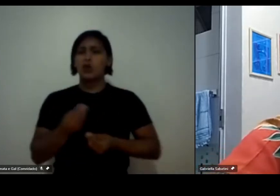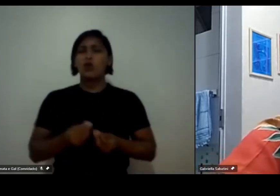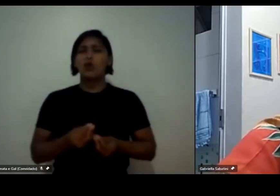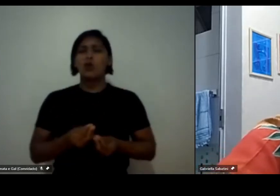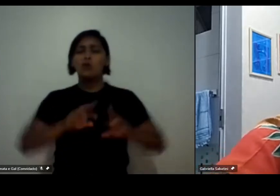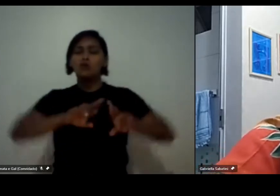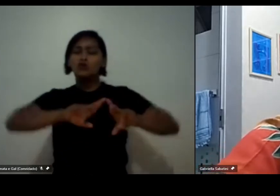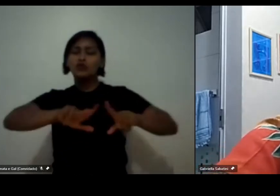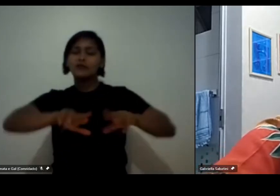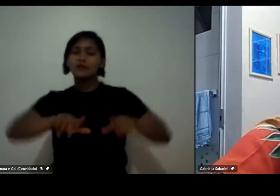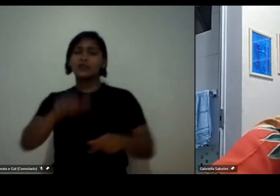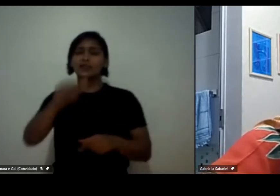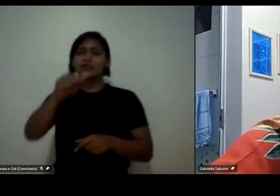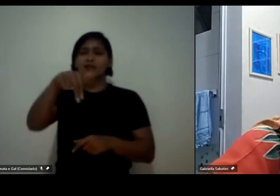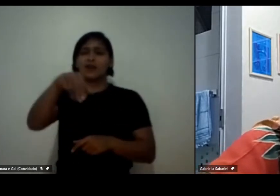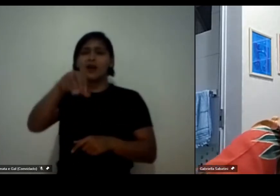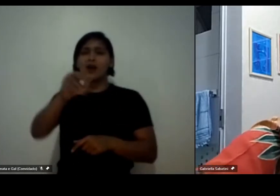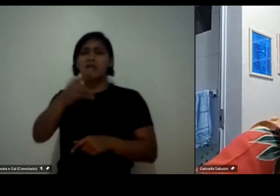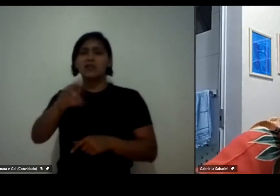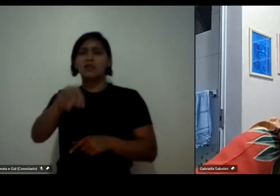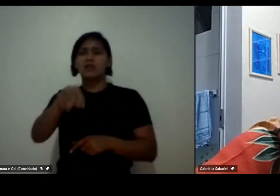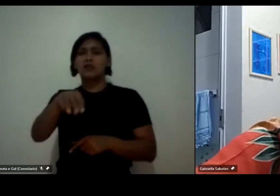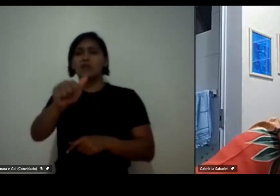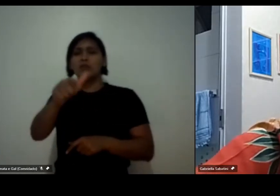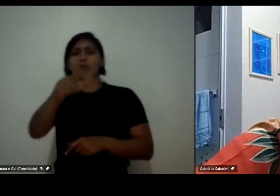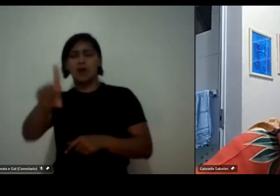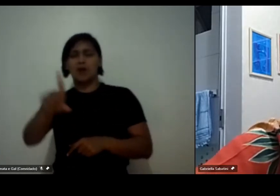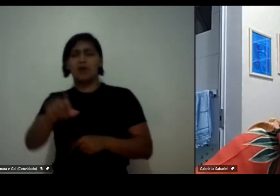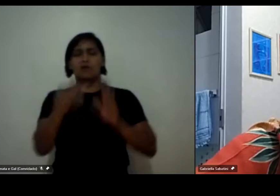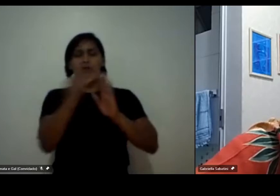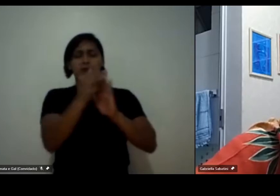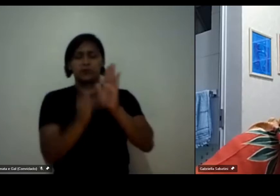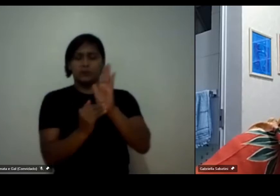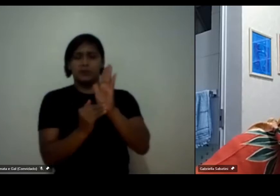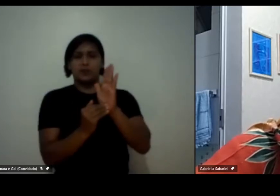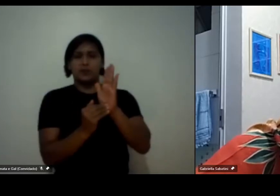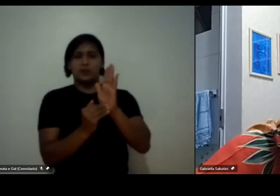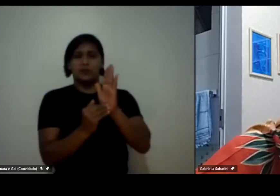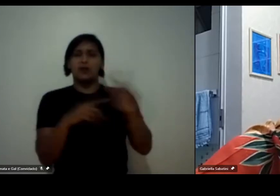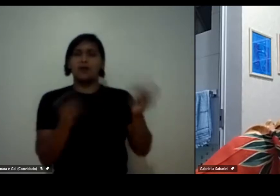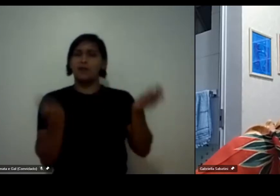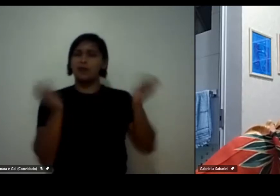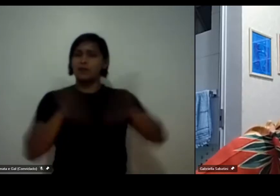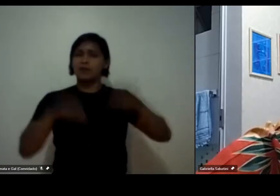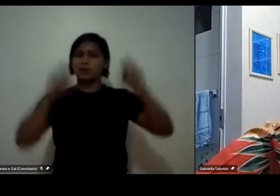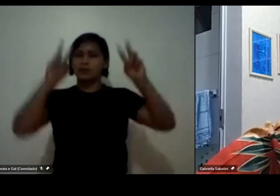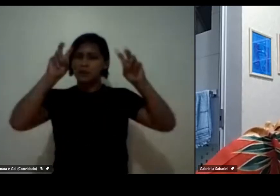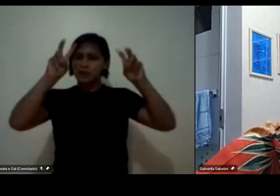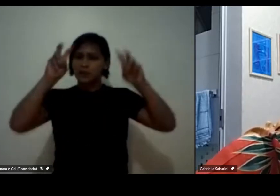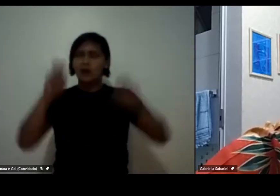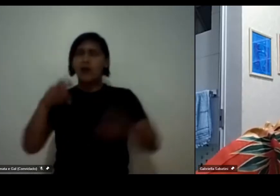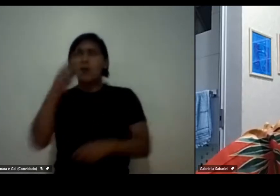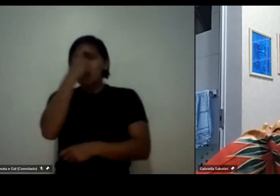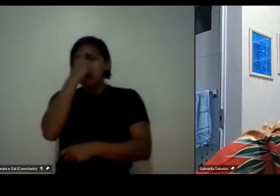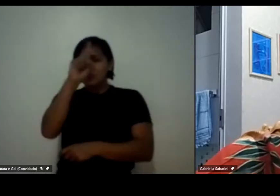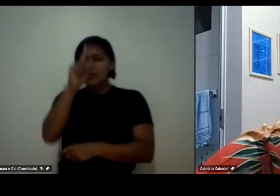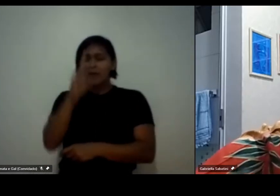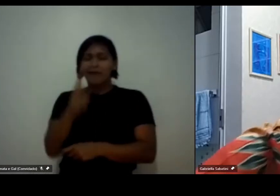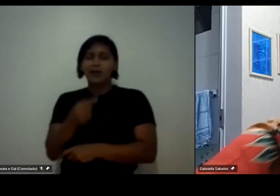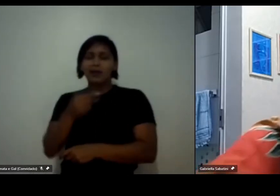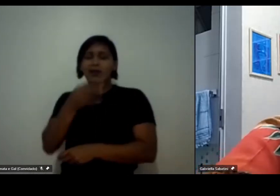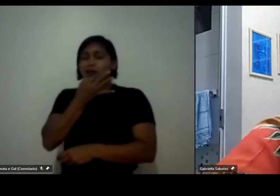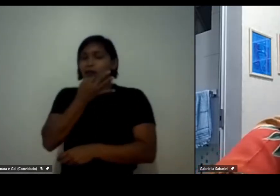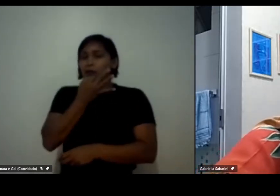anormal e inferior. Assim, o capacitismo, abre aspas, é um neologismo que sugere